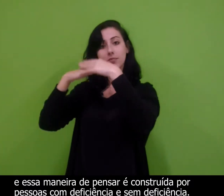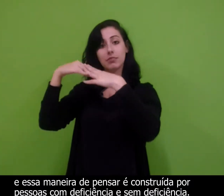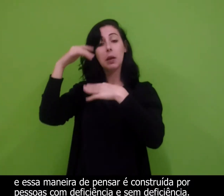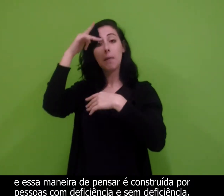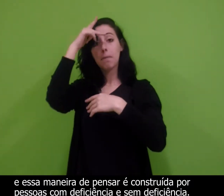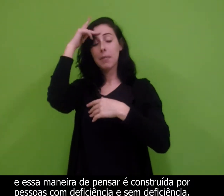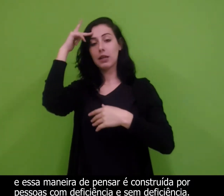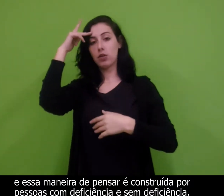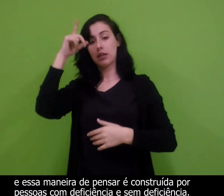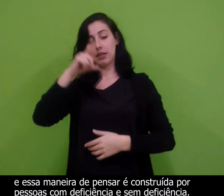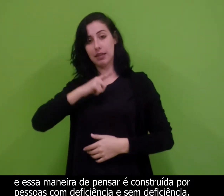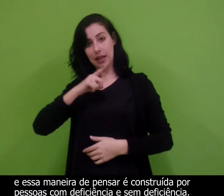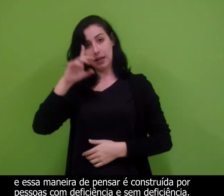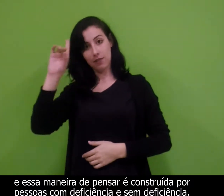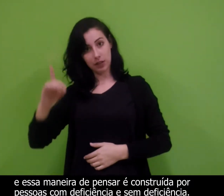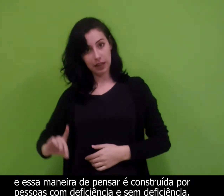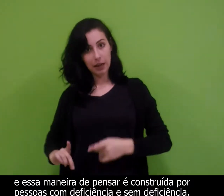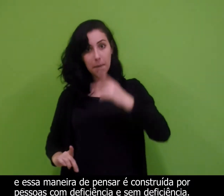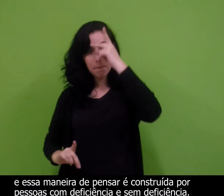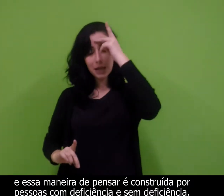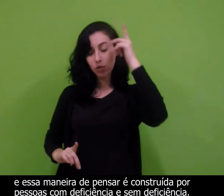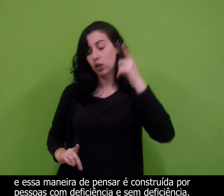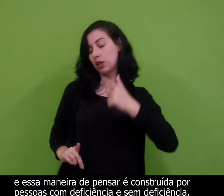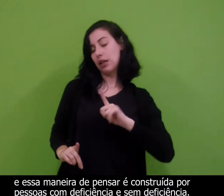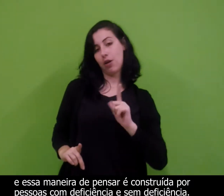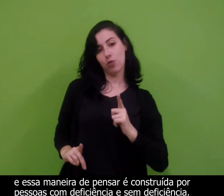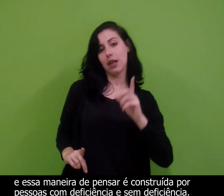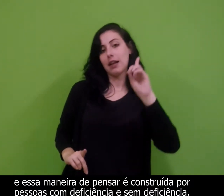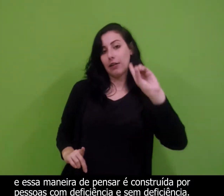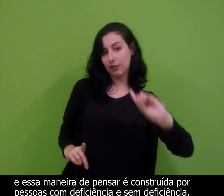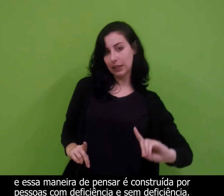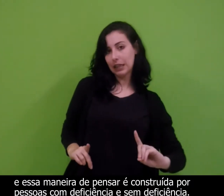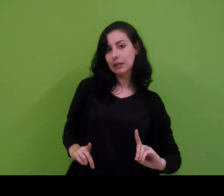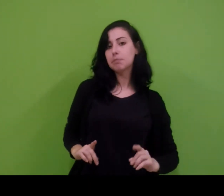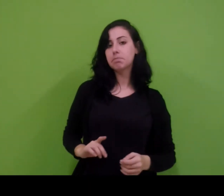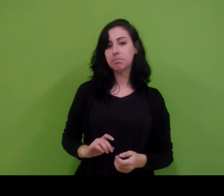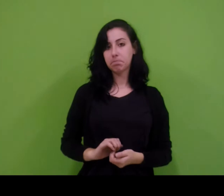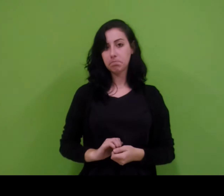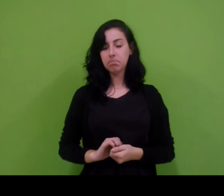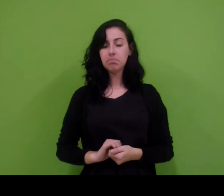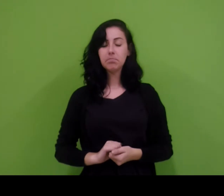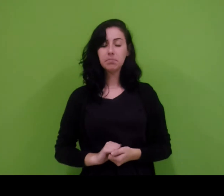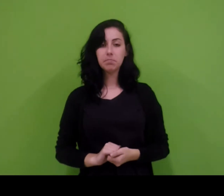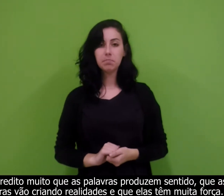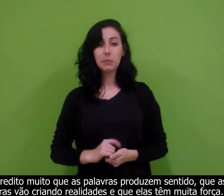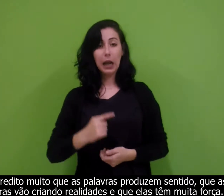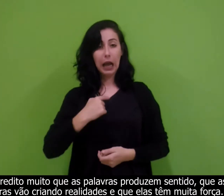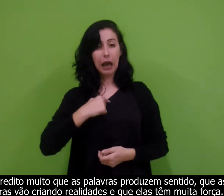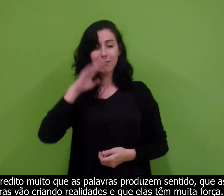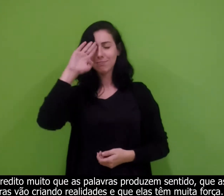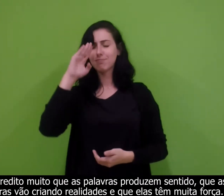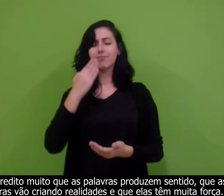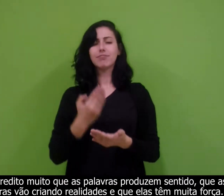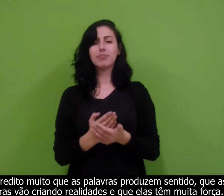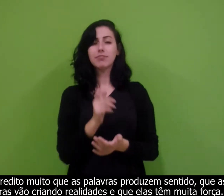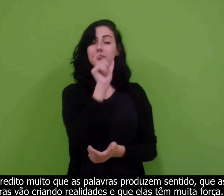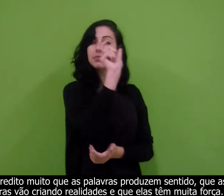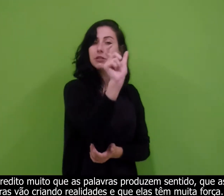construída pelas pessoas com deficiência e sem deficiência. Eu acredito muito que